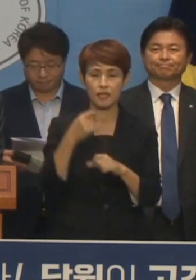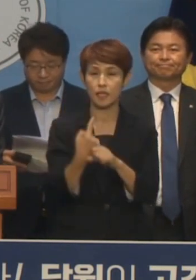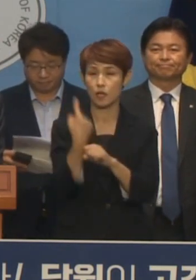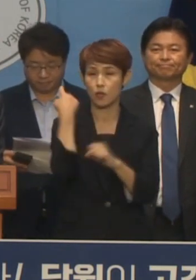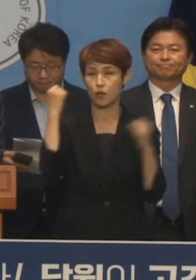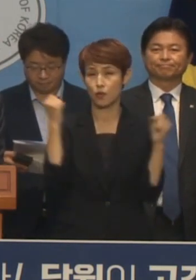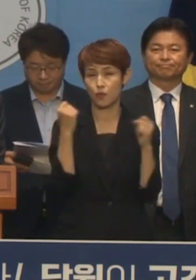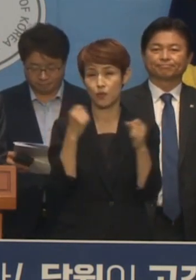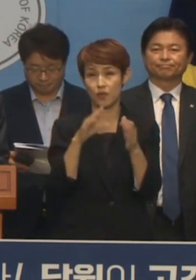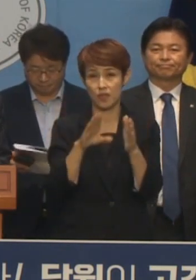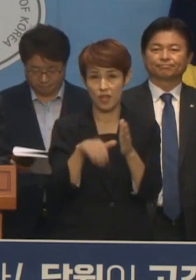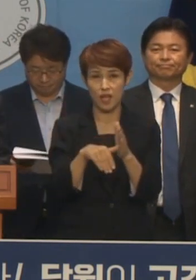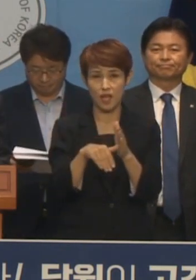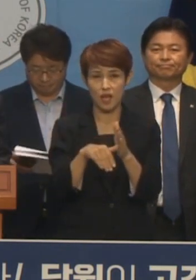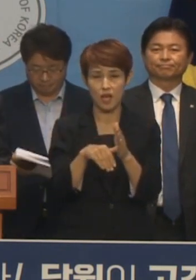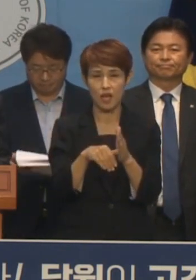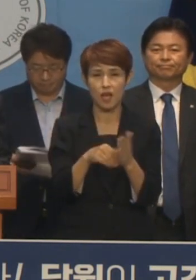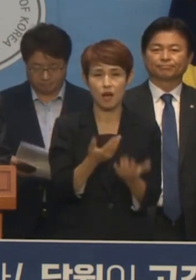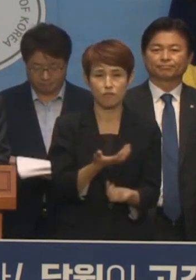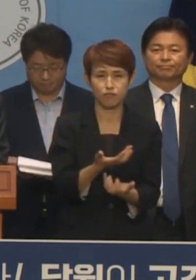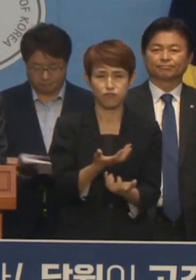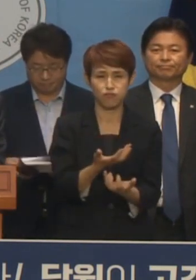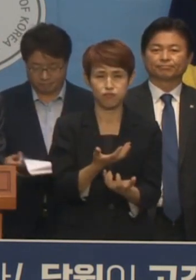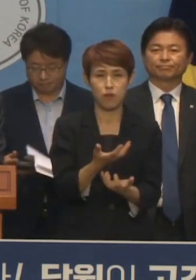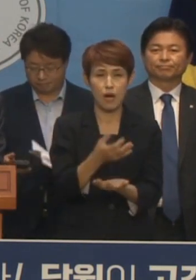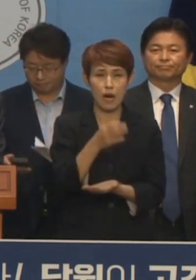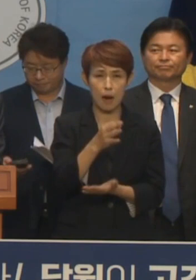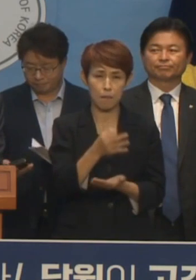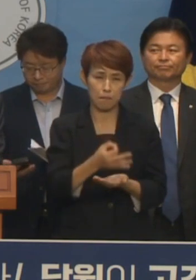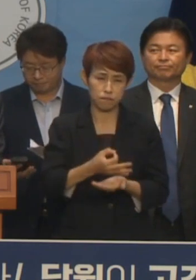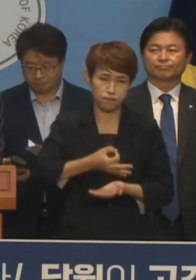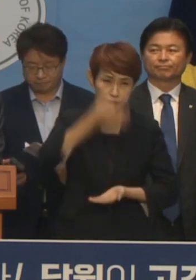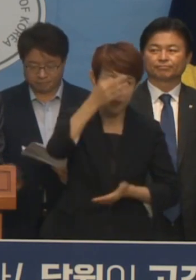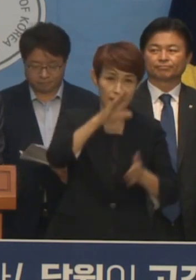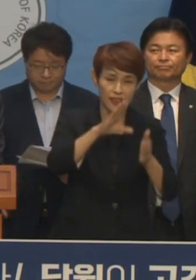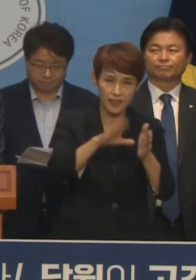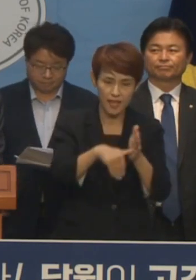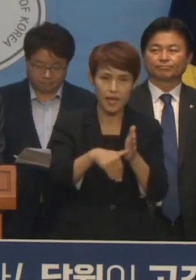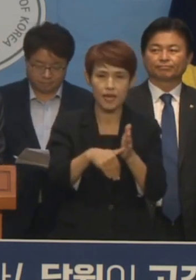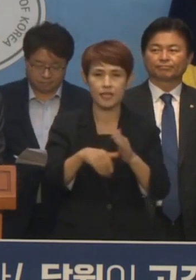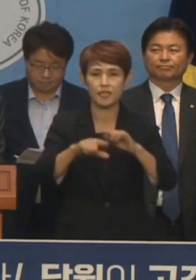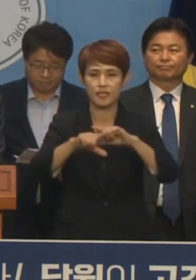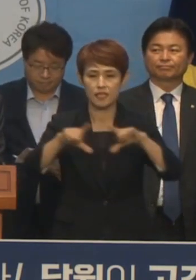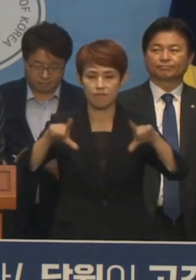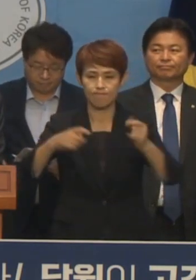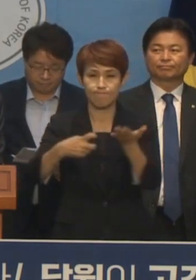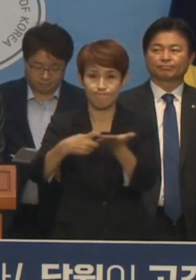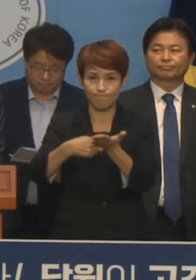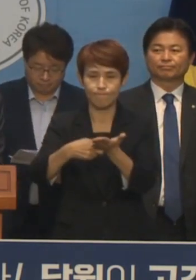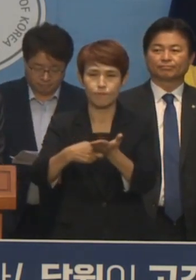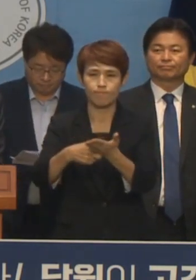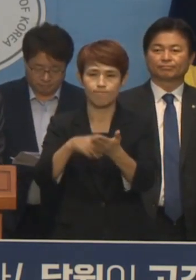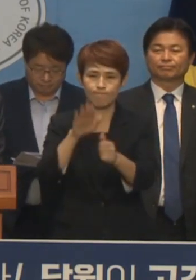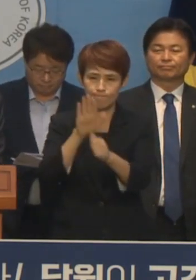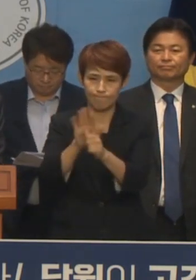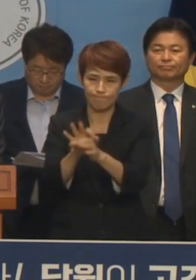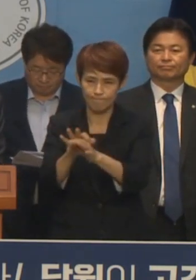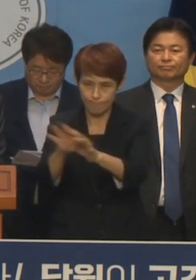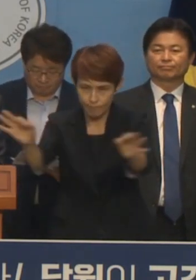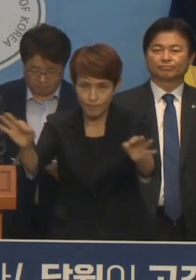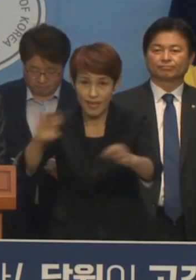겨울 난방비 폭등 상황에서 지역화폐로 재난지원금을 안양시민 모두에게